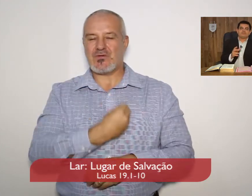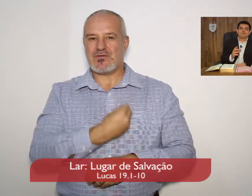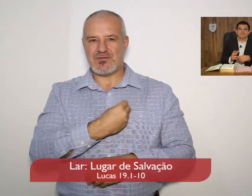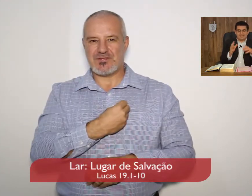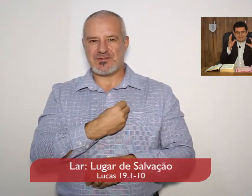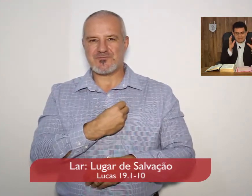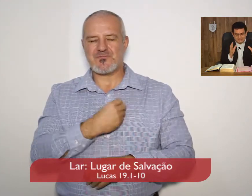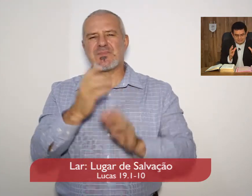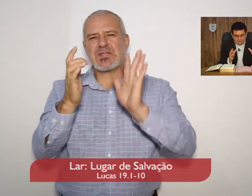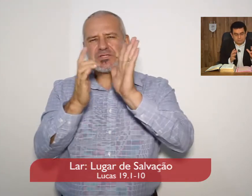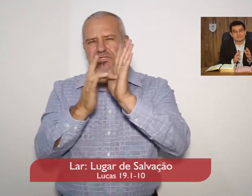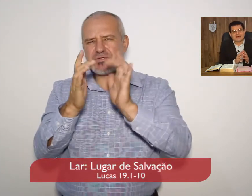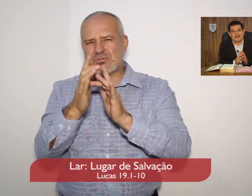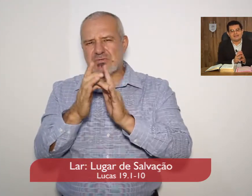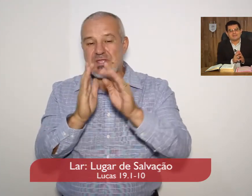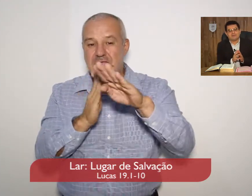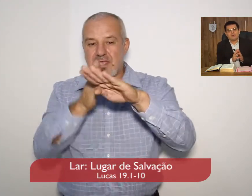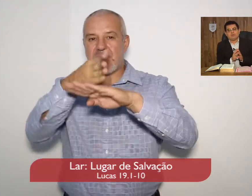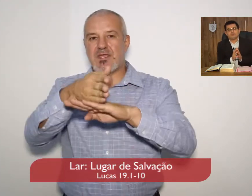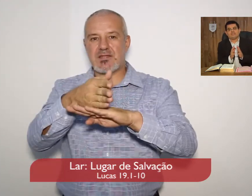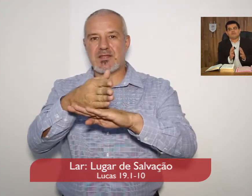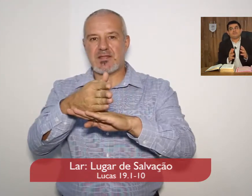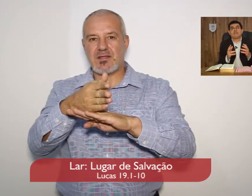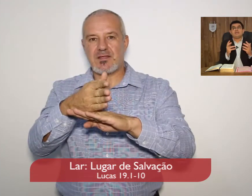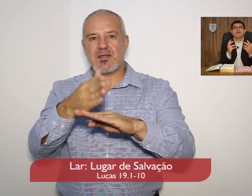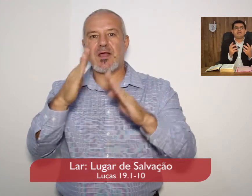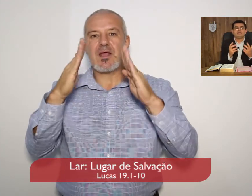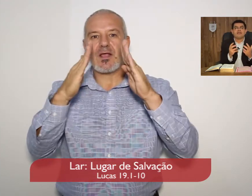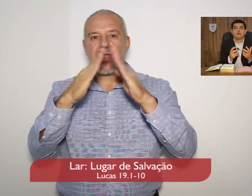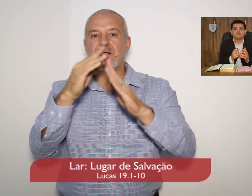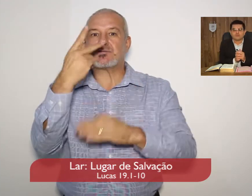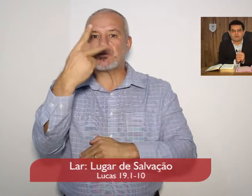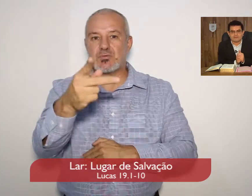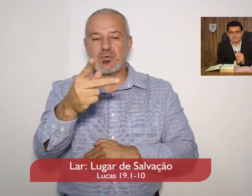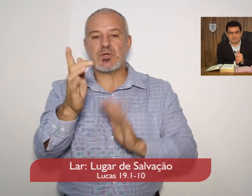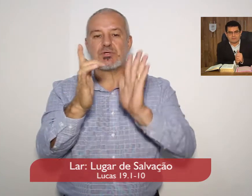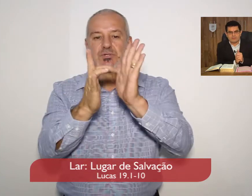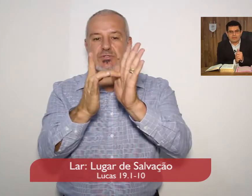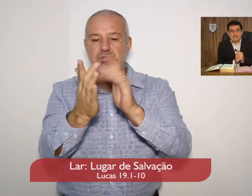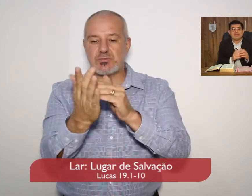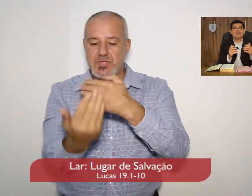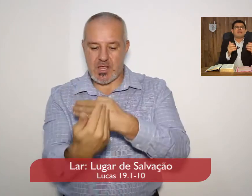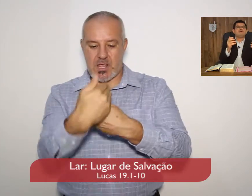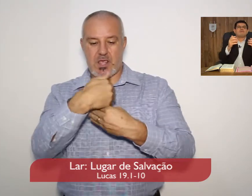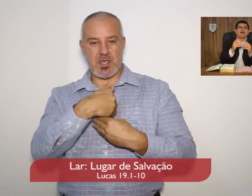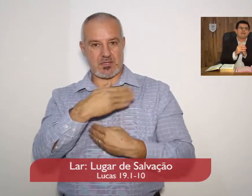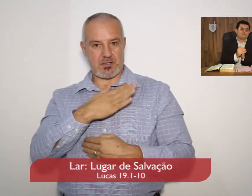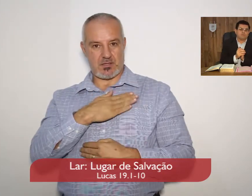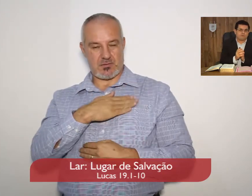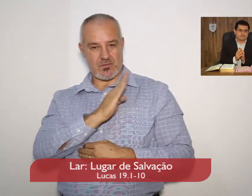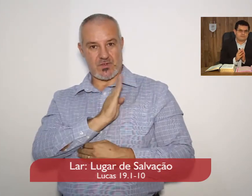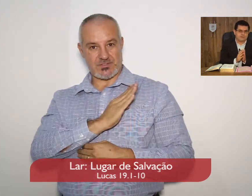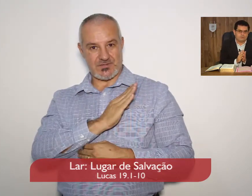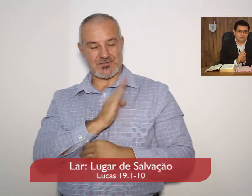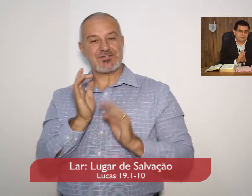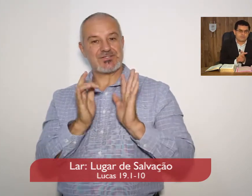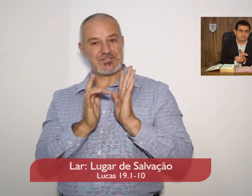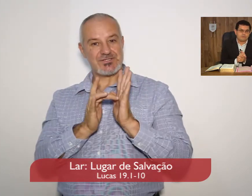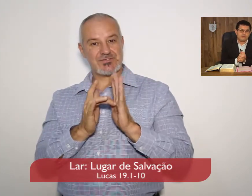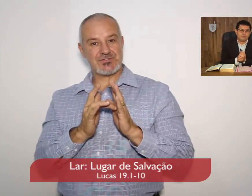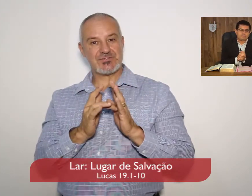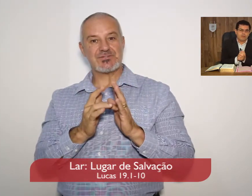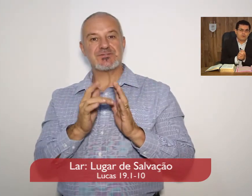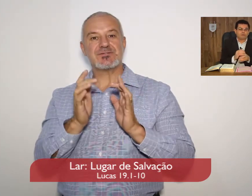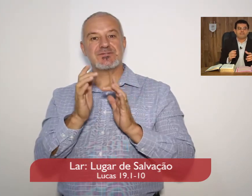Quando Jesus ele entra em nossa casa, quando Jesus ele entra em nosso coração, ele quer habitar em seu coração